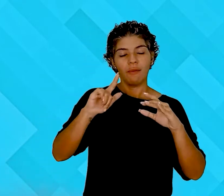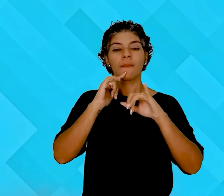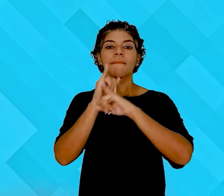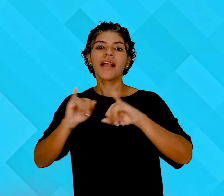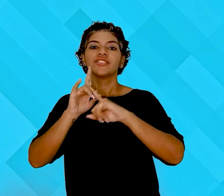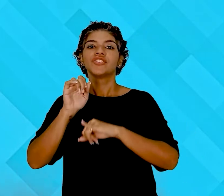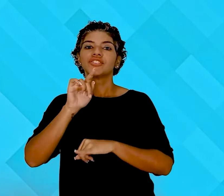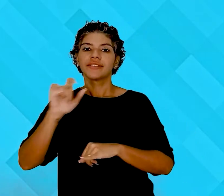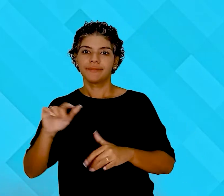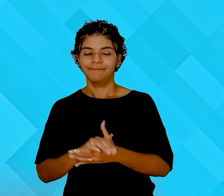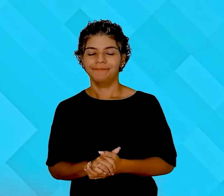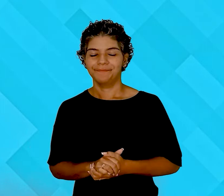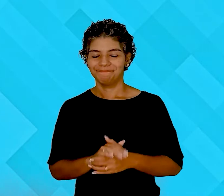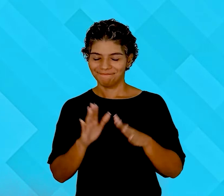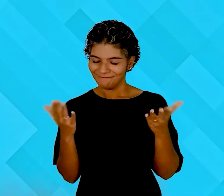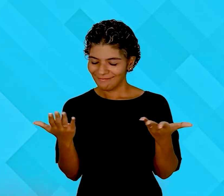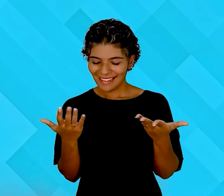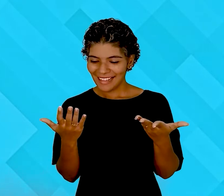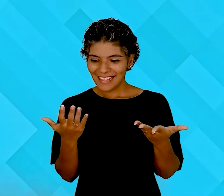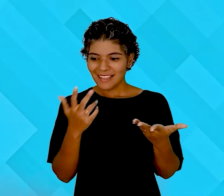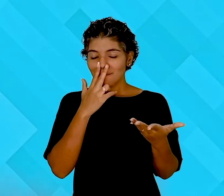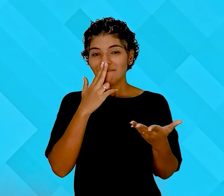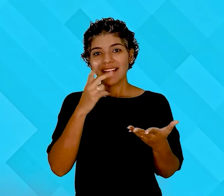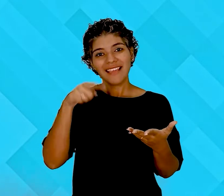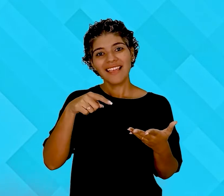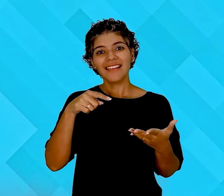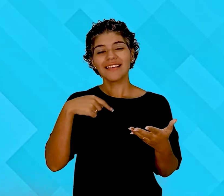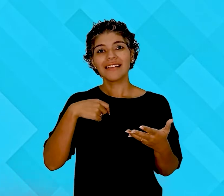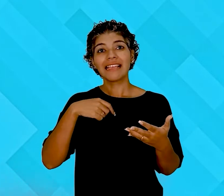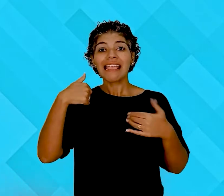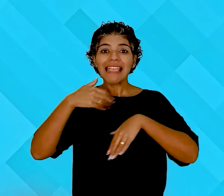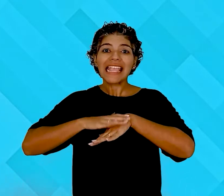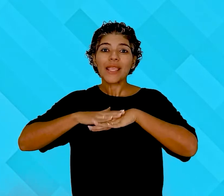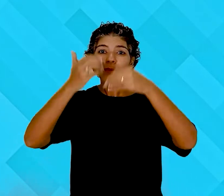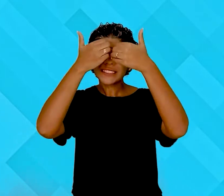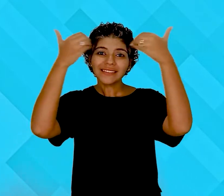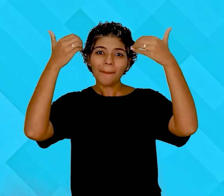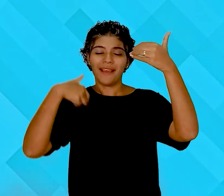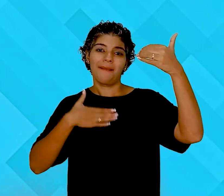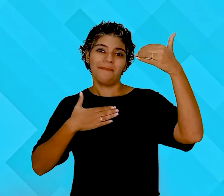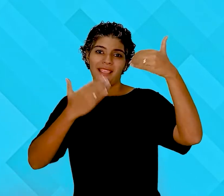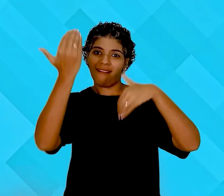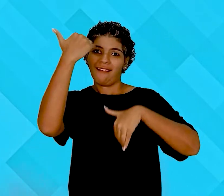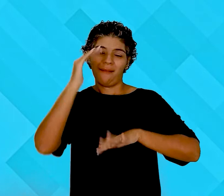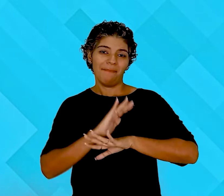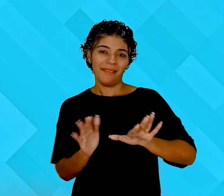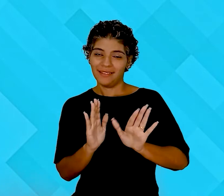nesse mercado. Eu sempre gostei de dizer que a Martinique era uma empresa de comunicação digital, mas eu sabia que às vezes as